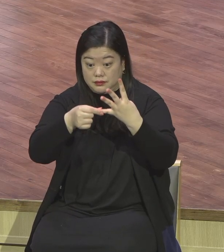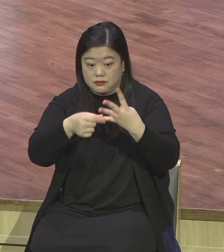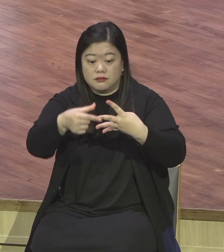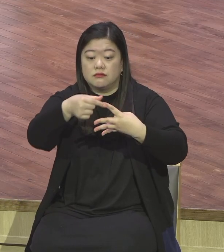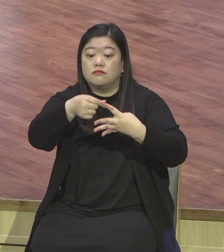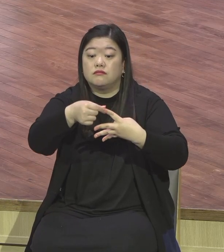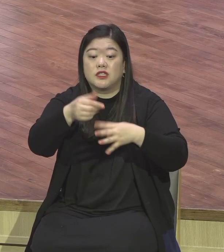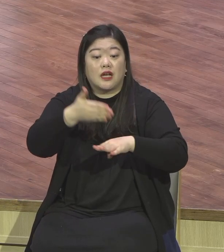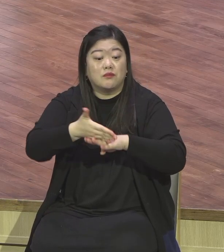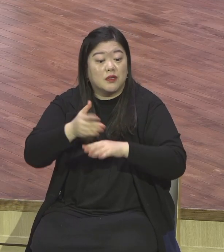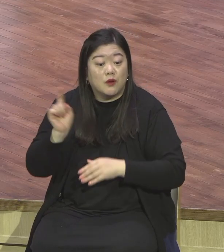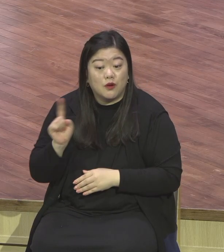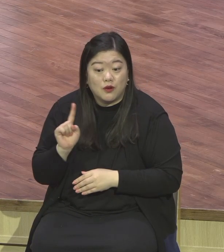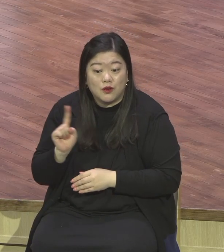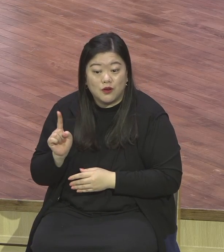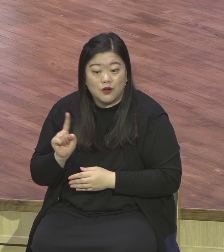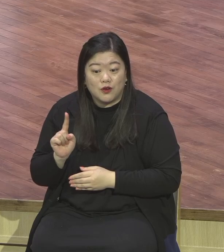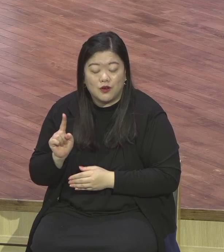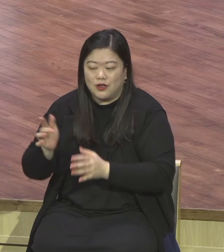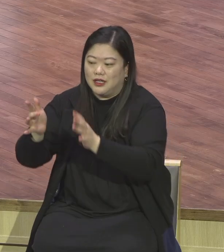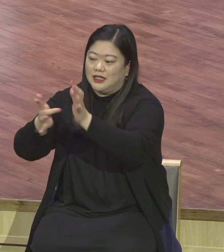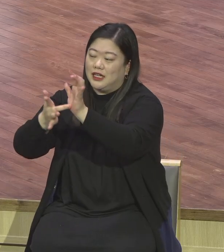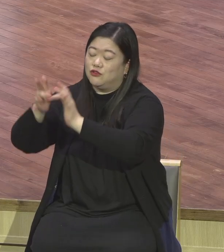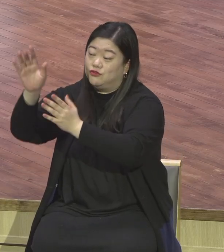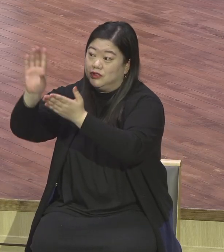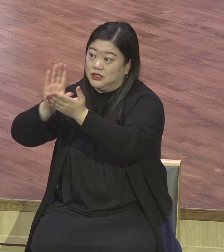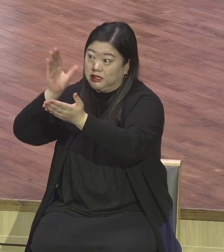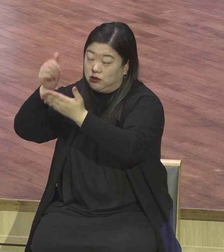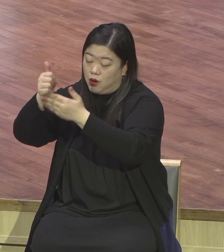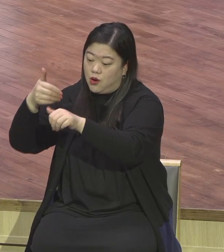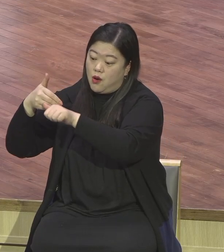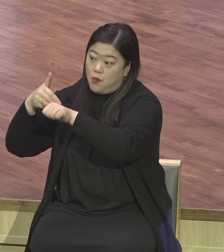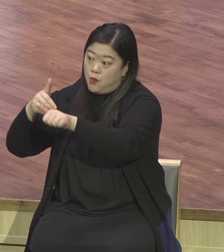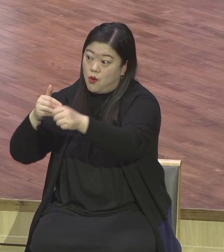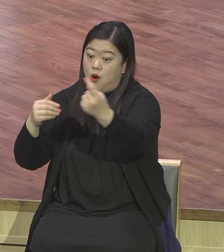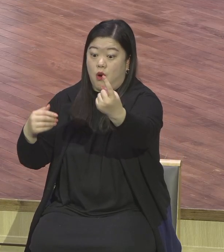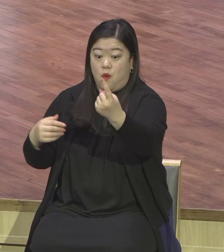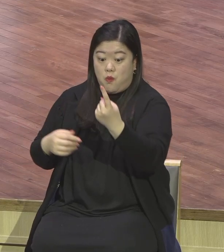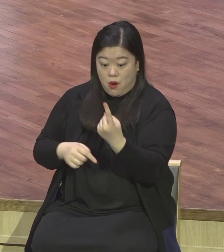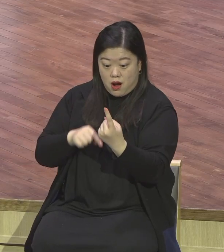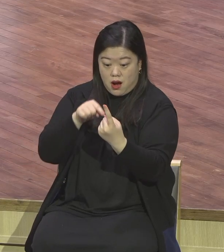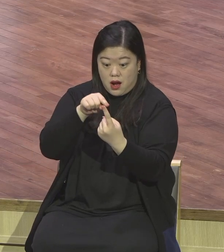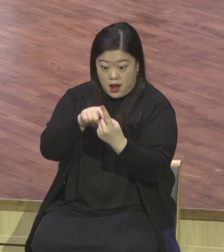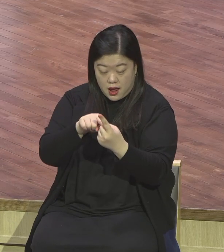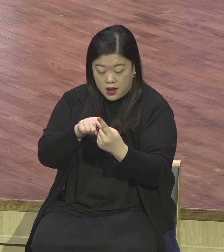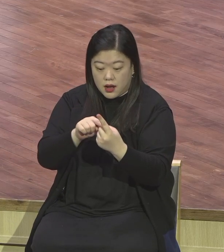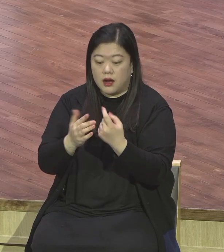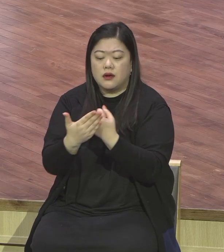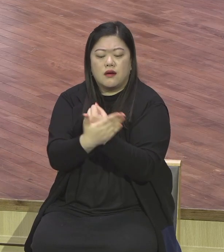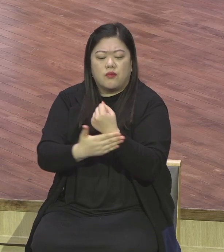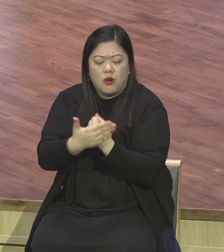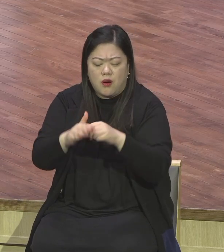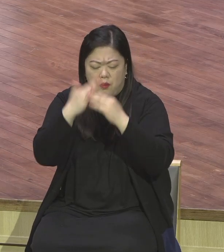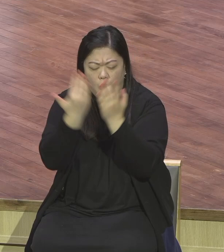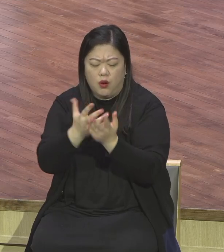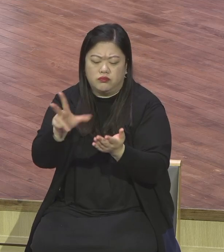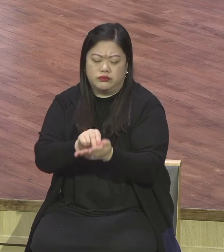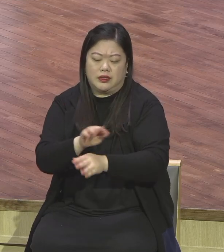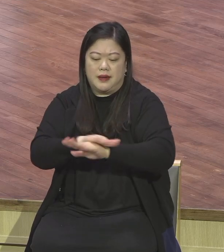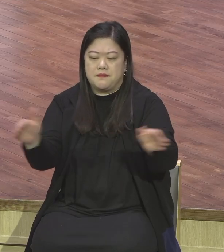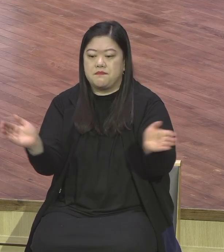무슨 감사입니까 예수 권위소를 통해서 인생 모든 문제를 해결받았다